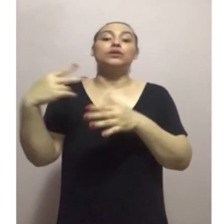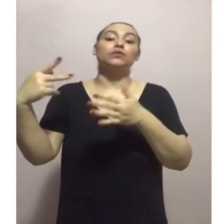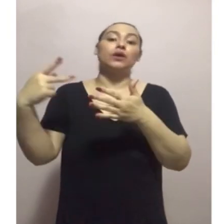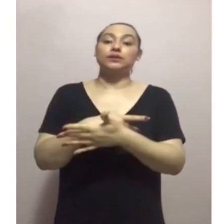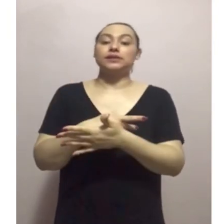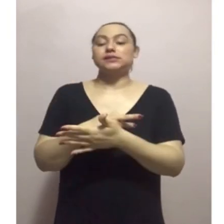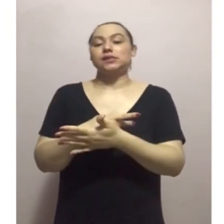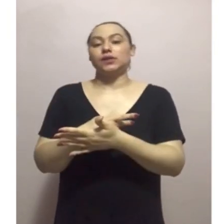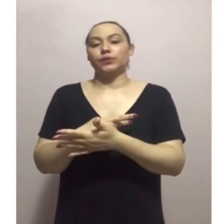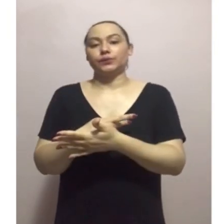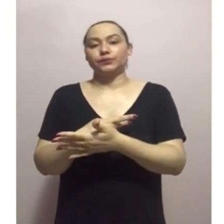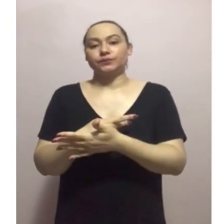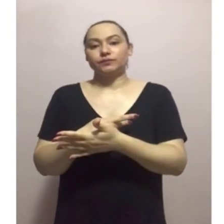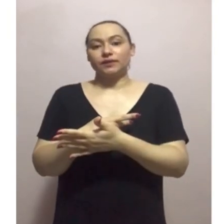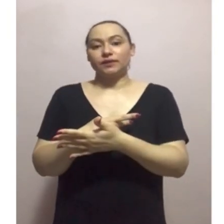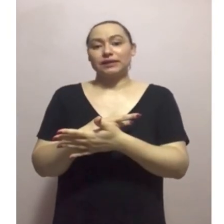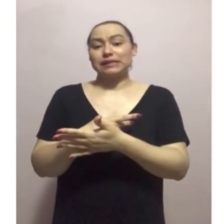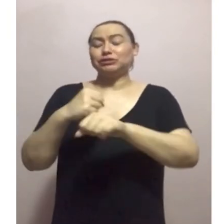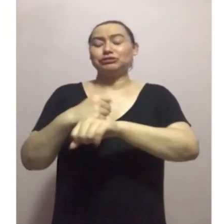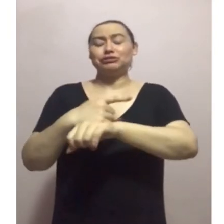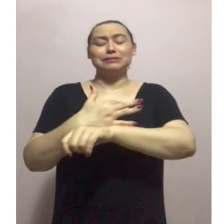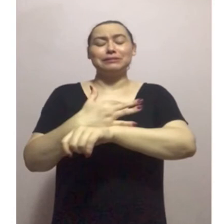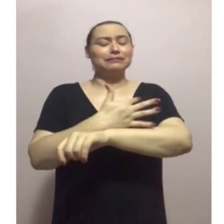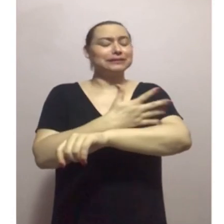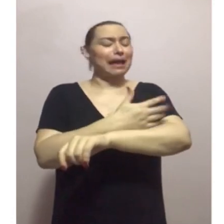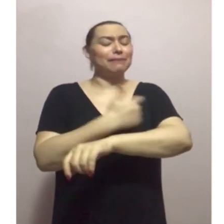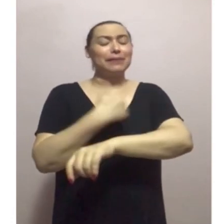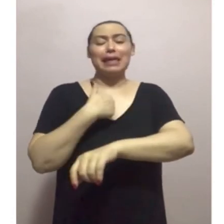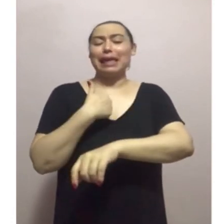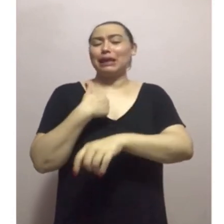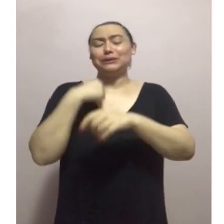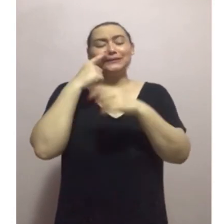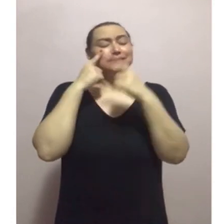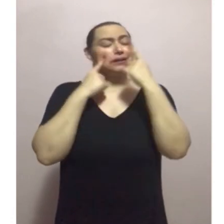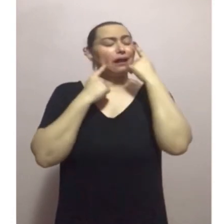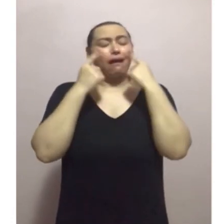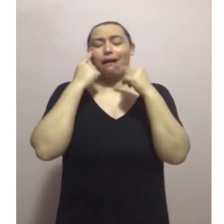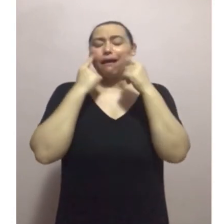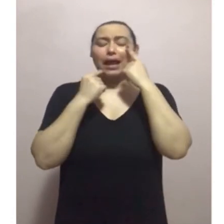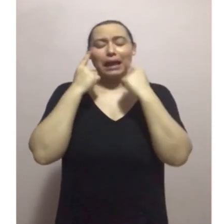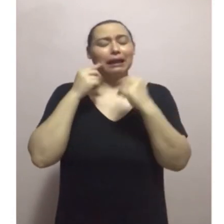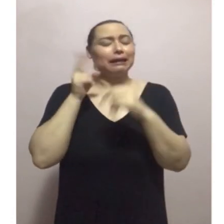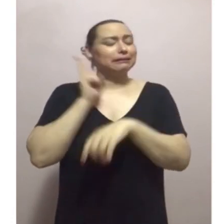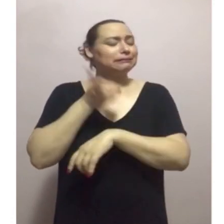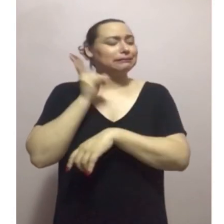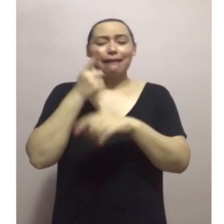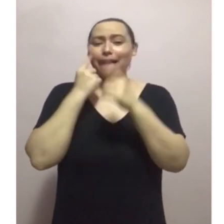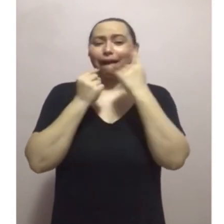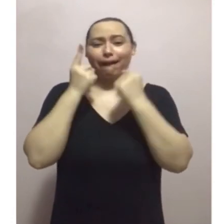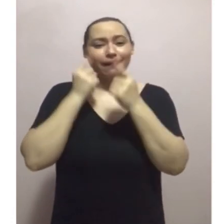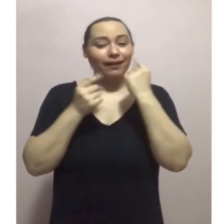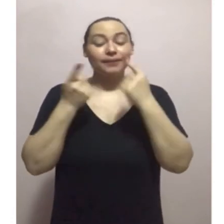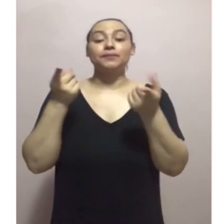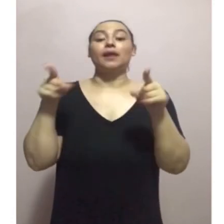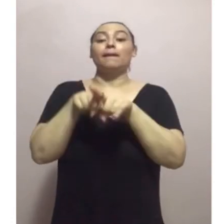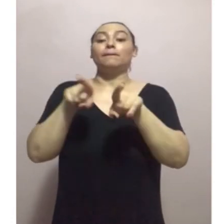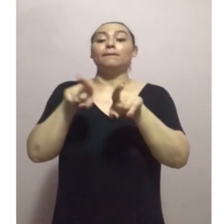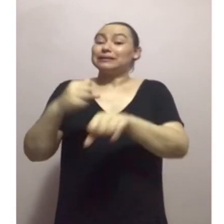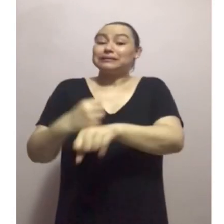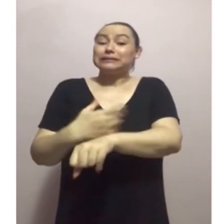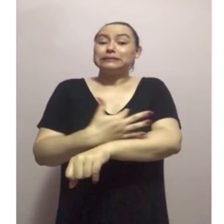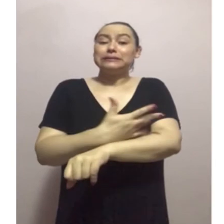quando aconteceu, a gente estava muito emocionado, eu não parava de chorar, assim, no meio